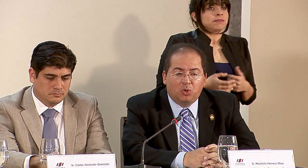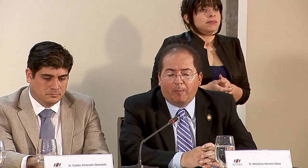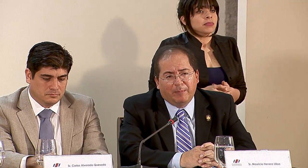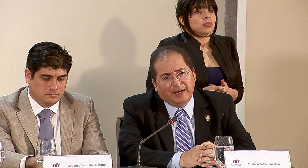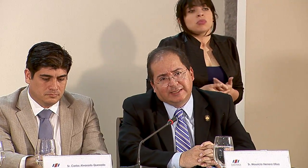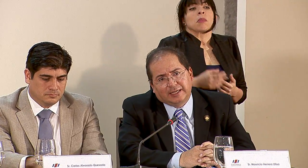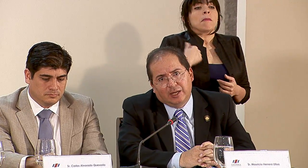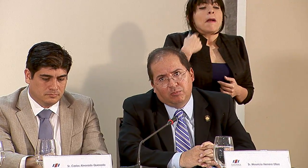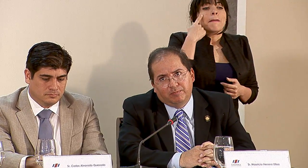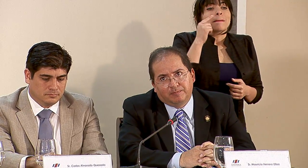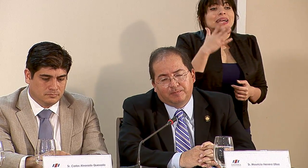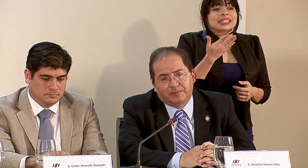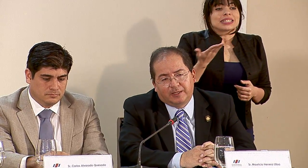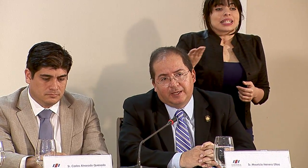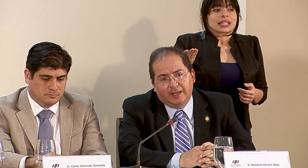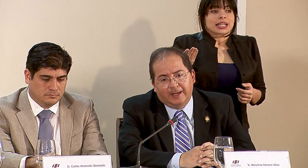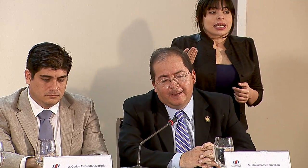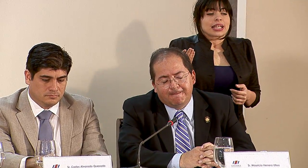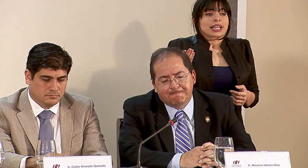No, me parece que